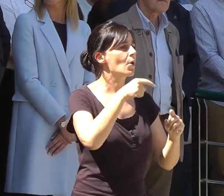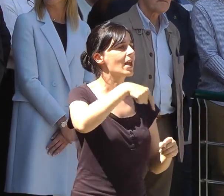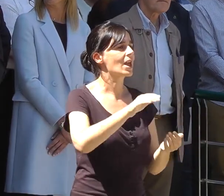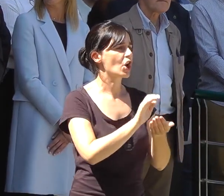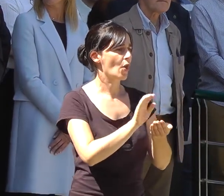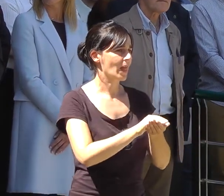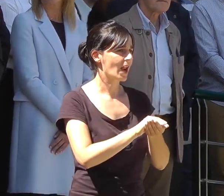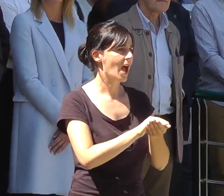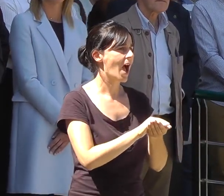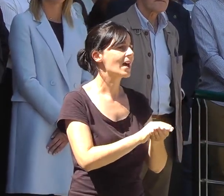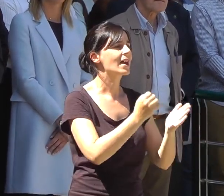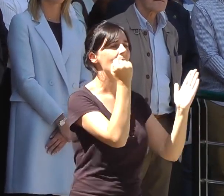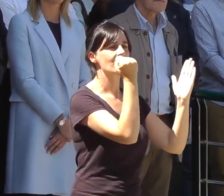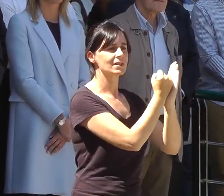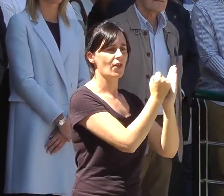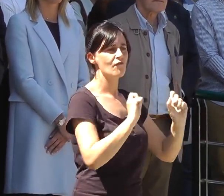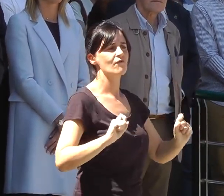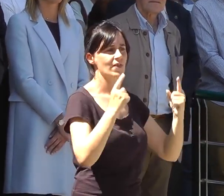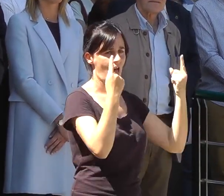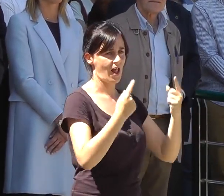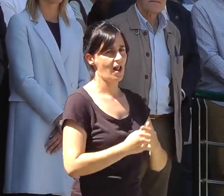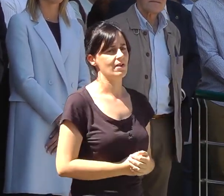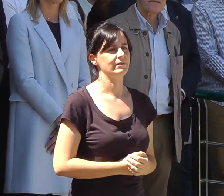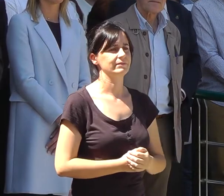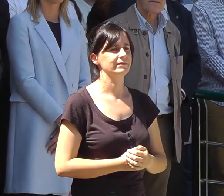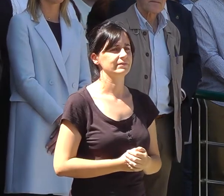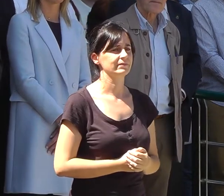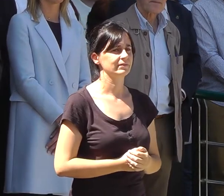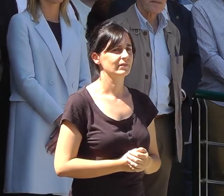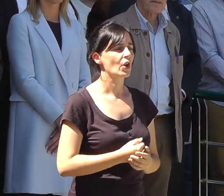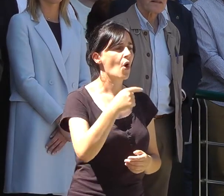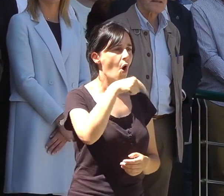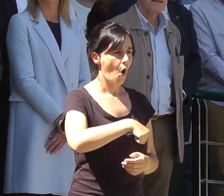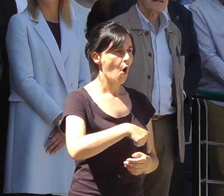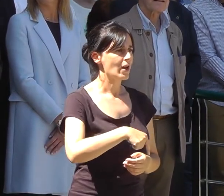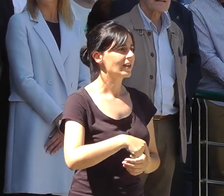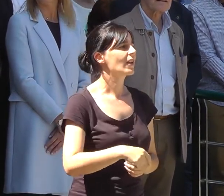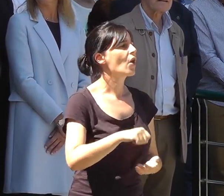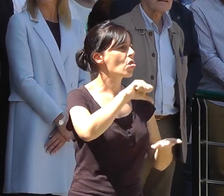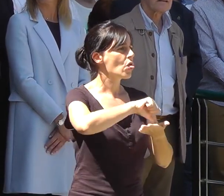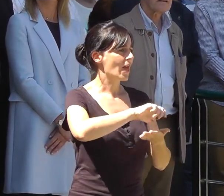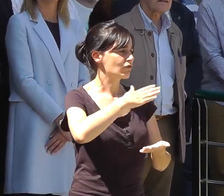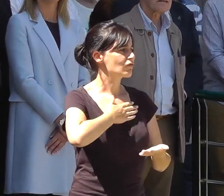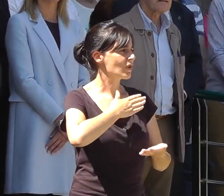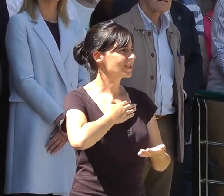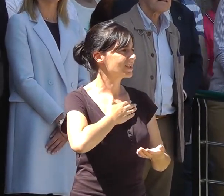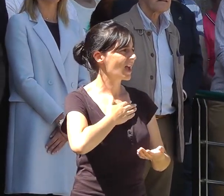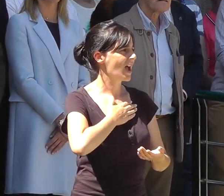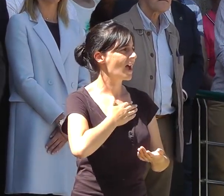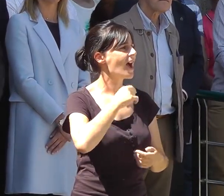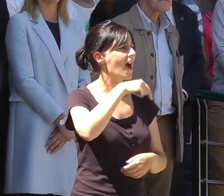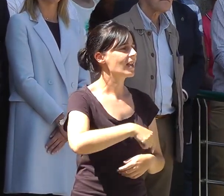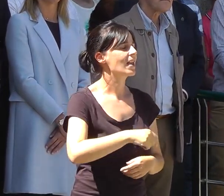nosa identidade do cal carecíamos. Hoxe a nosa vila conta xa con unha